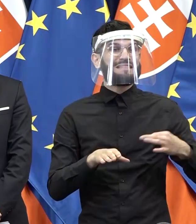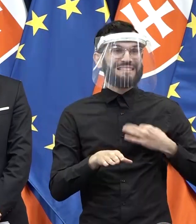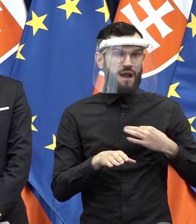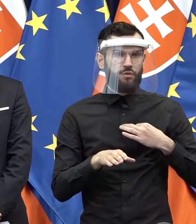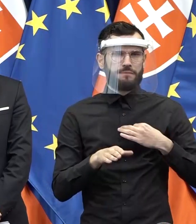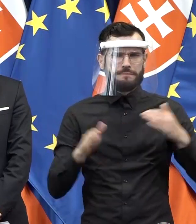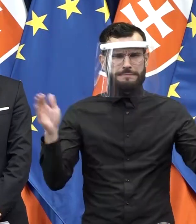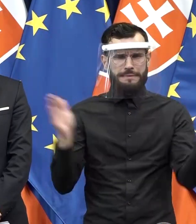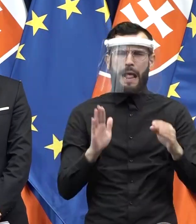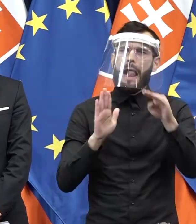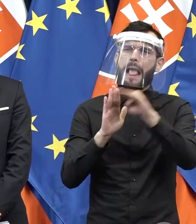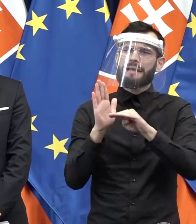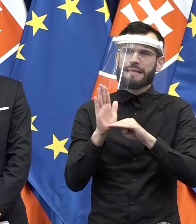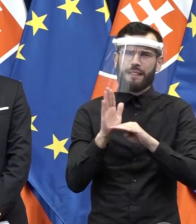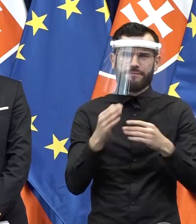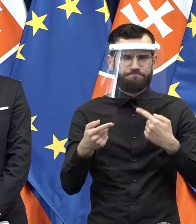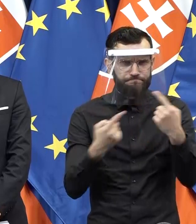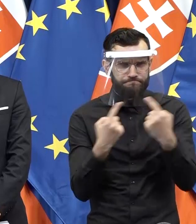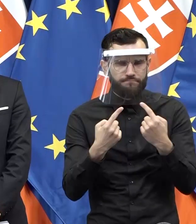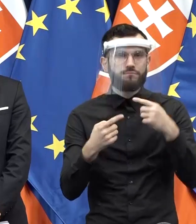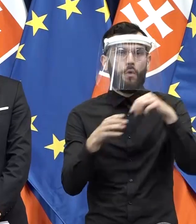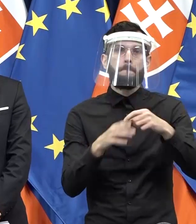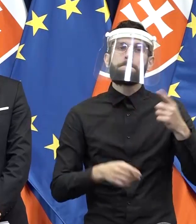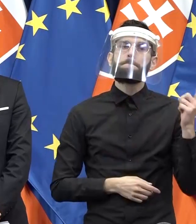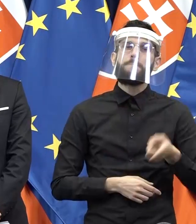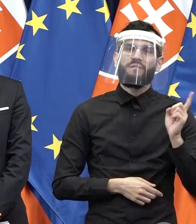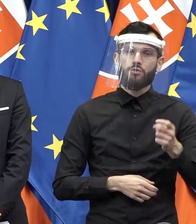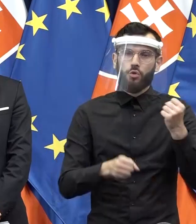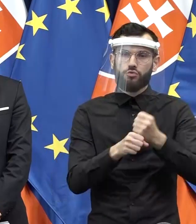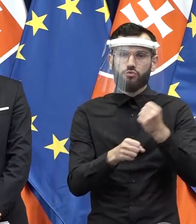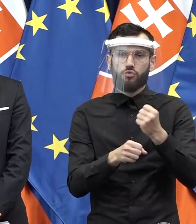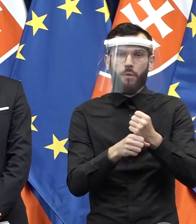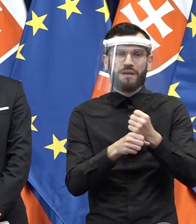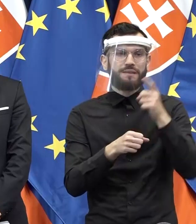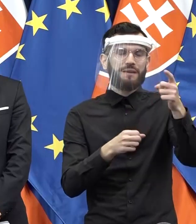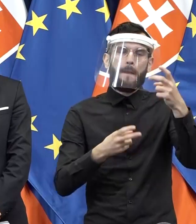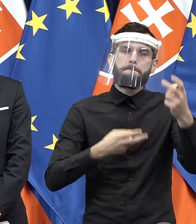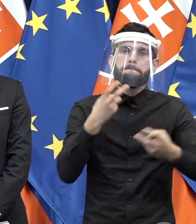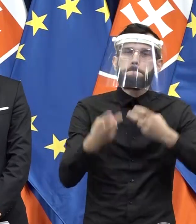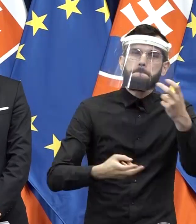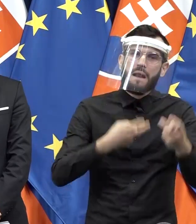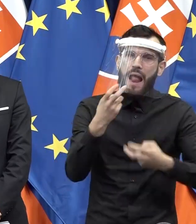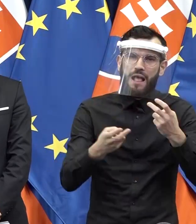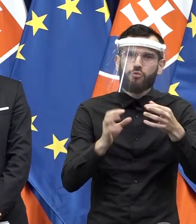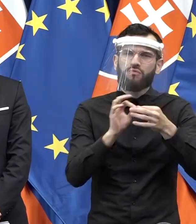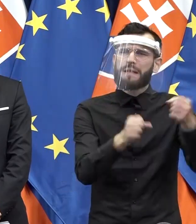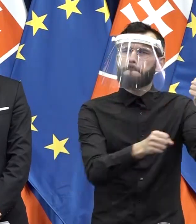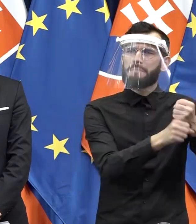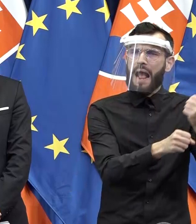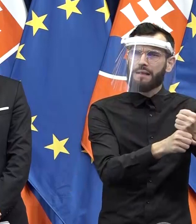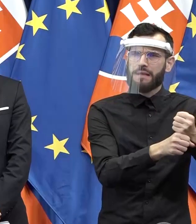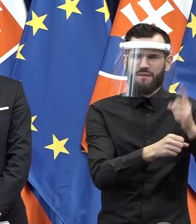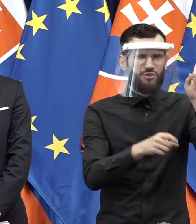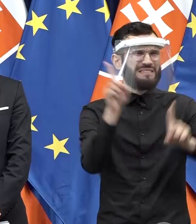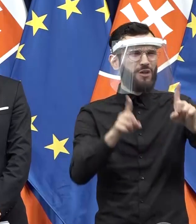skráčenom legislatívnom konaní posunutie povinnosti vykonávať preventívne zdravotné prehliadky vo vzťahu k práci. Sú jednoducho